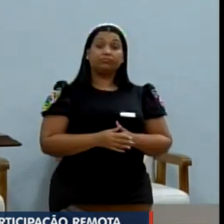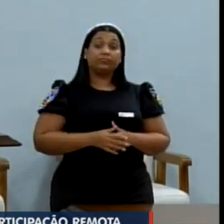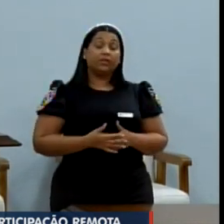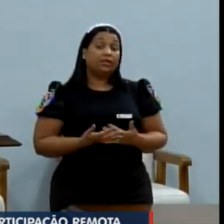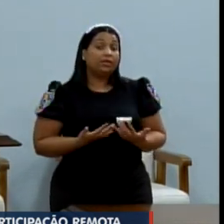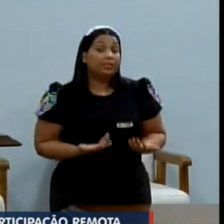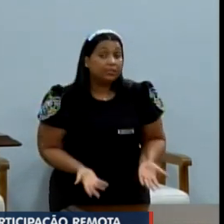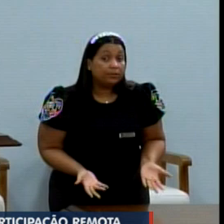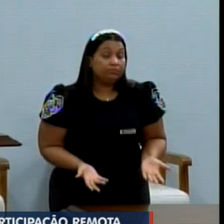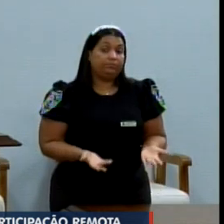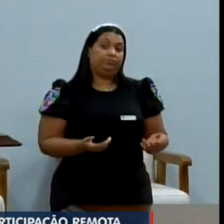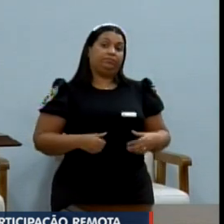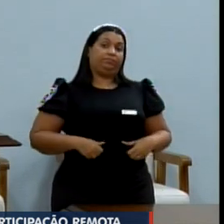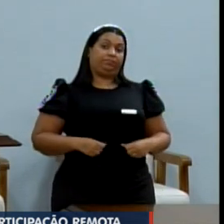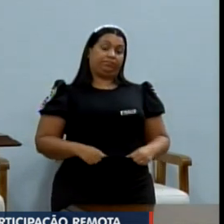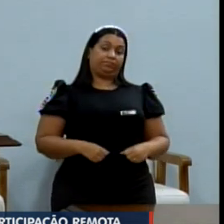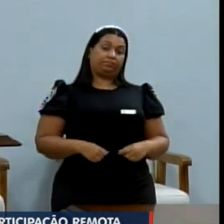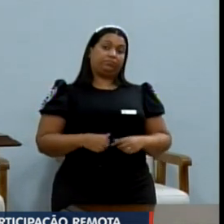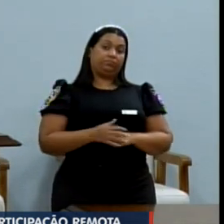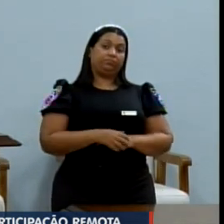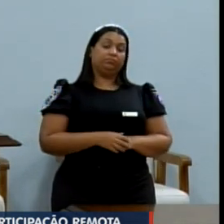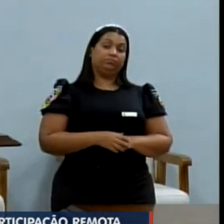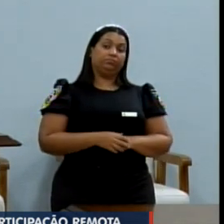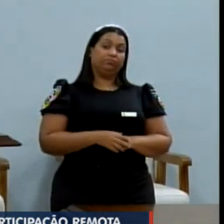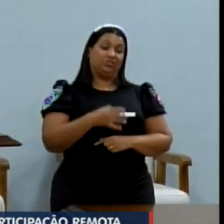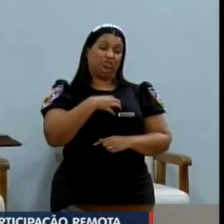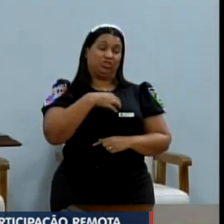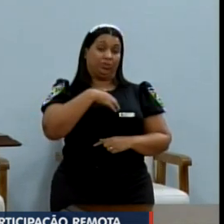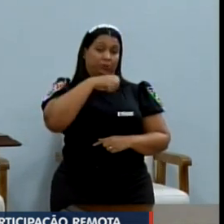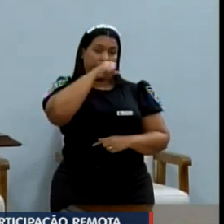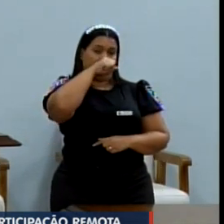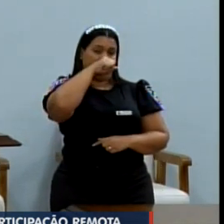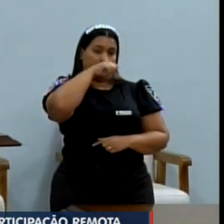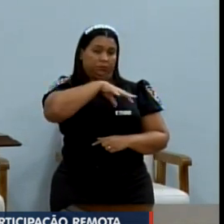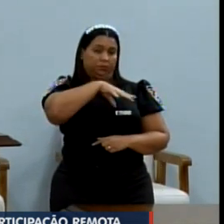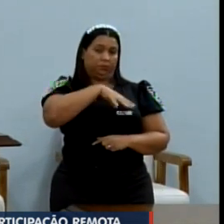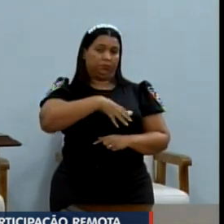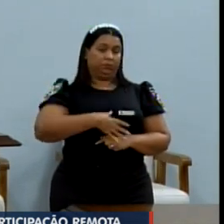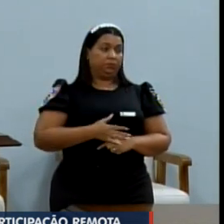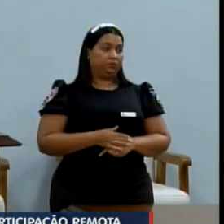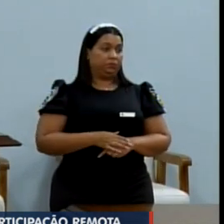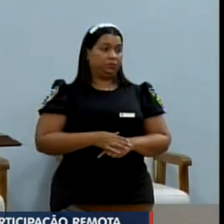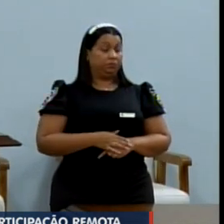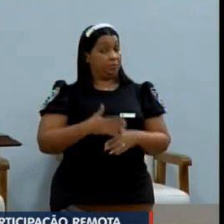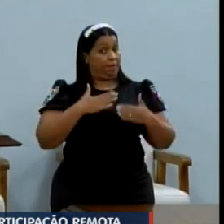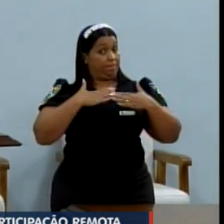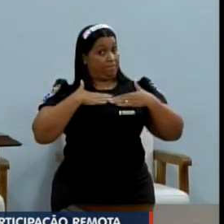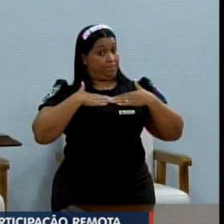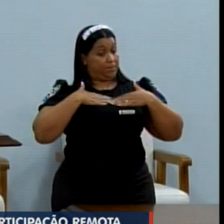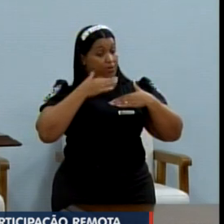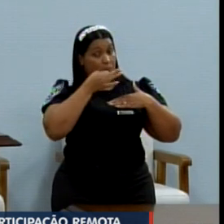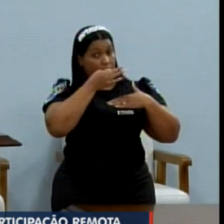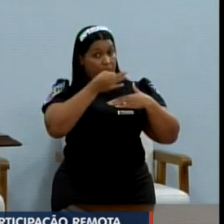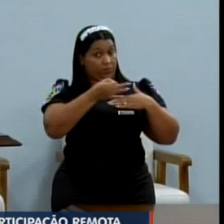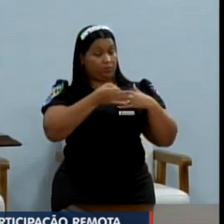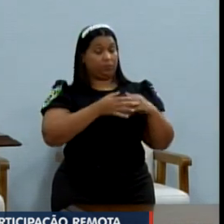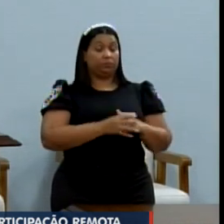forma ostensiva violenta e na minha